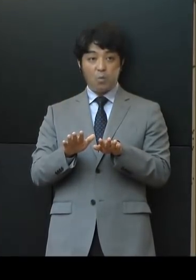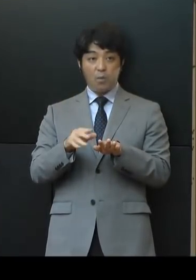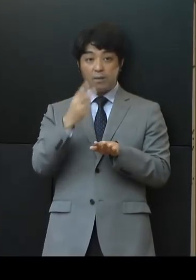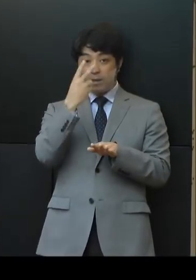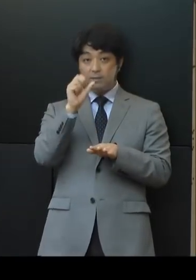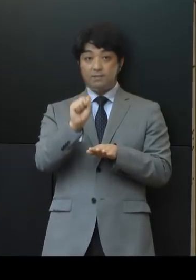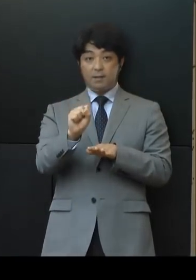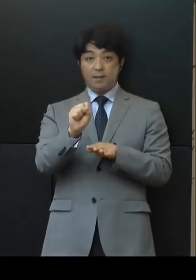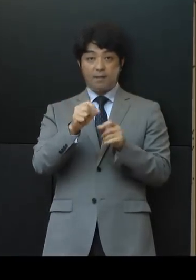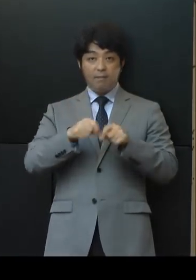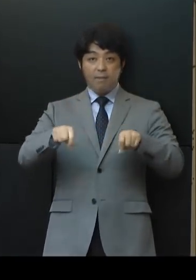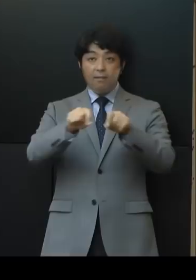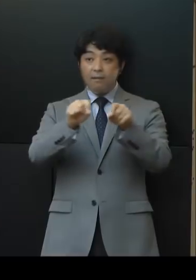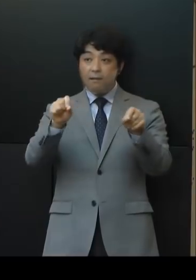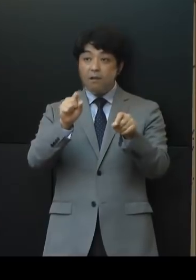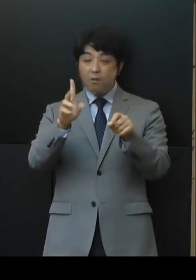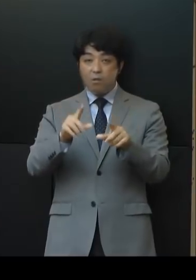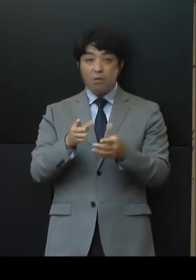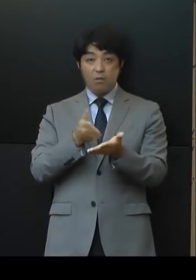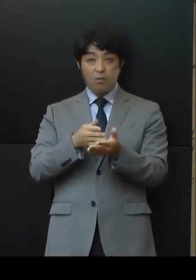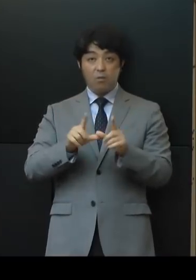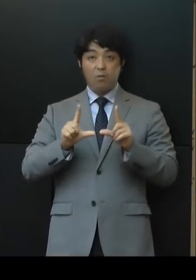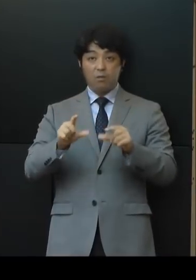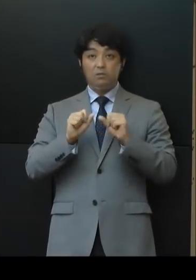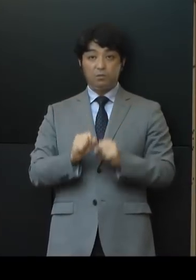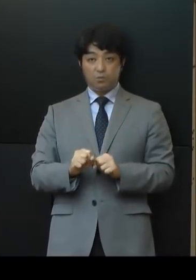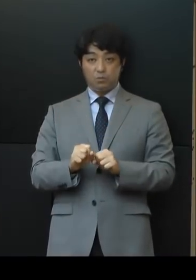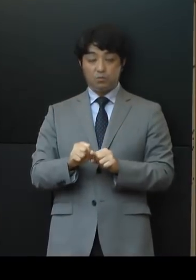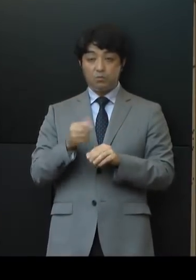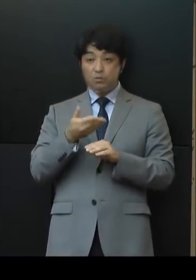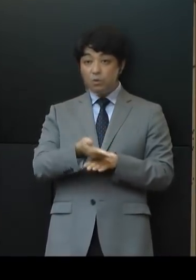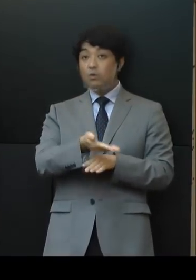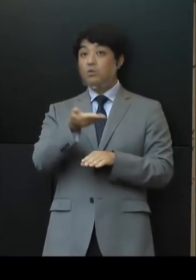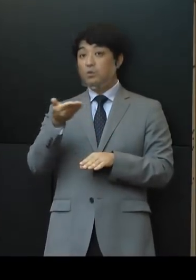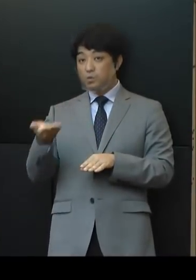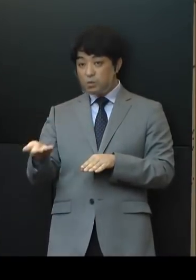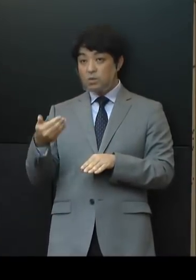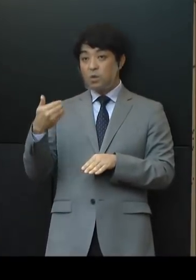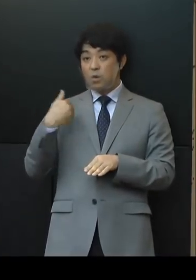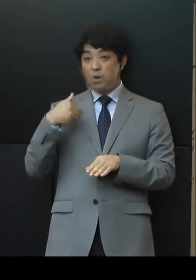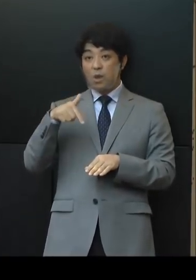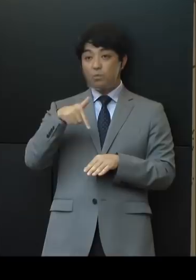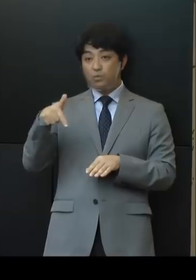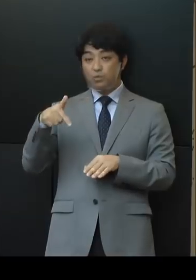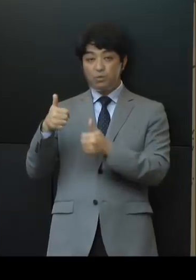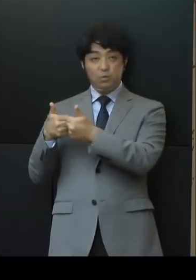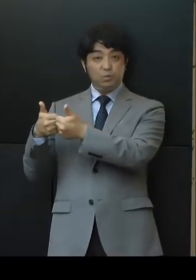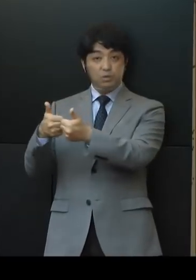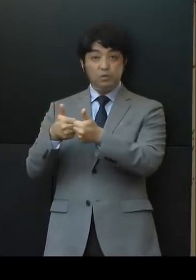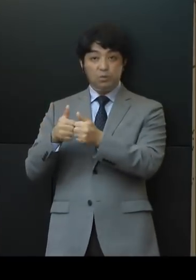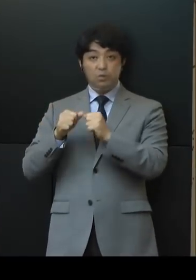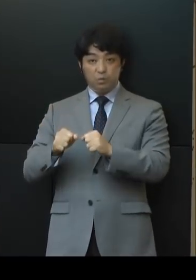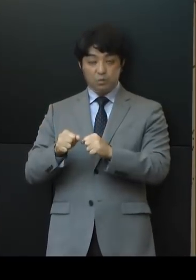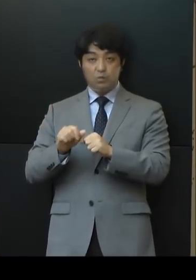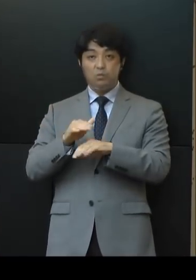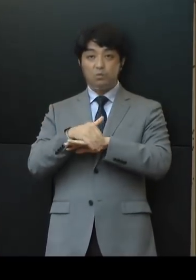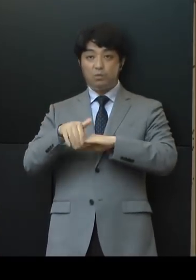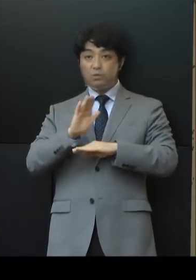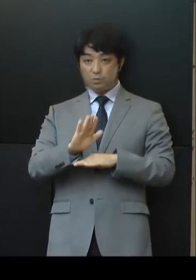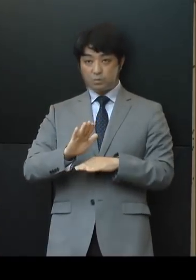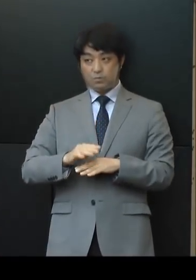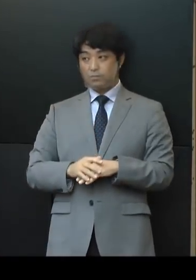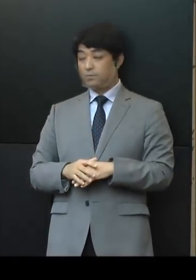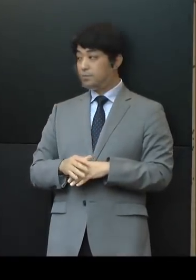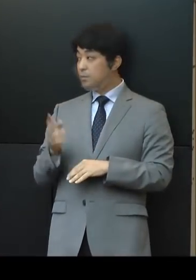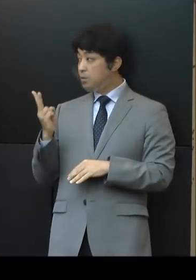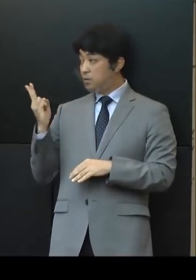結果等について、少しコメントいただいて、その後保健医療部からのブリーフィングということに移らせていただきたいと思います。 は い、 商工労働部長、お